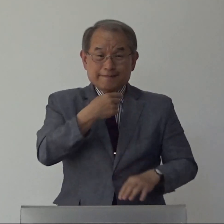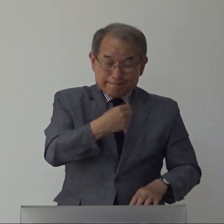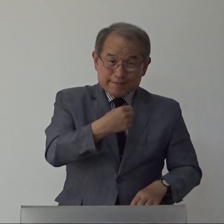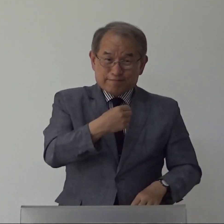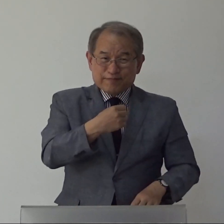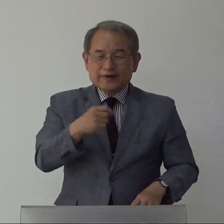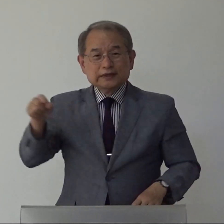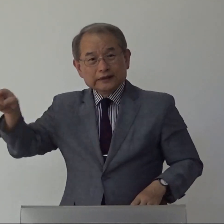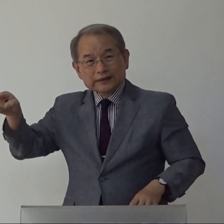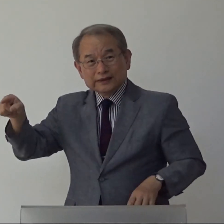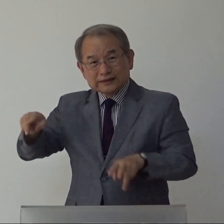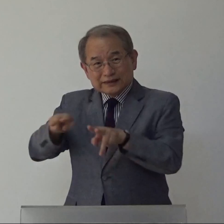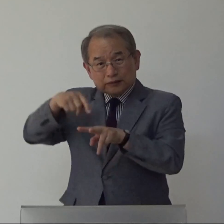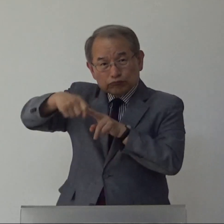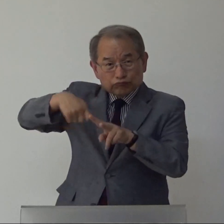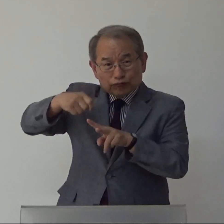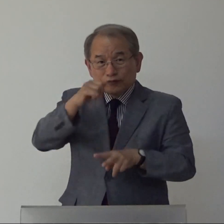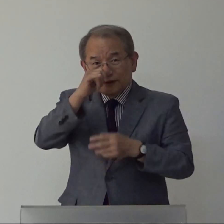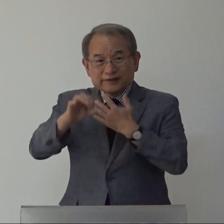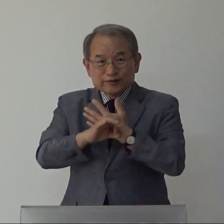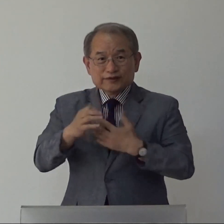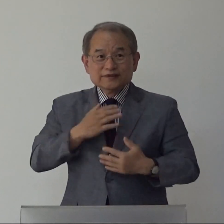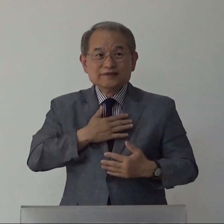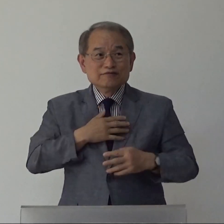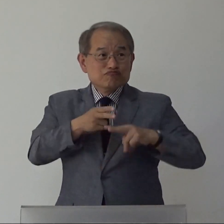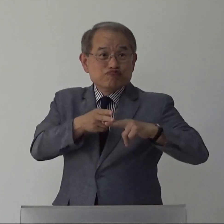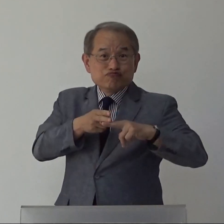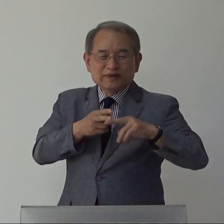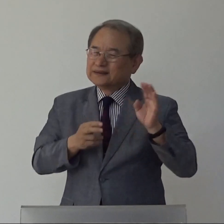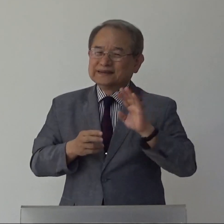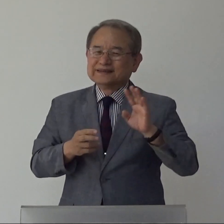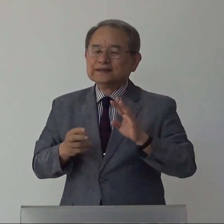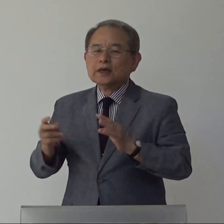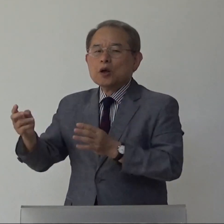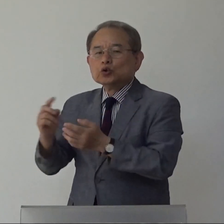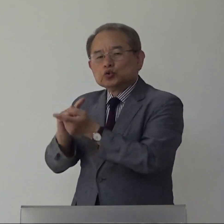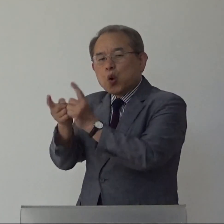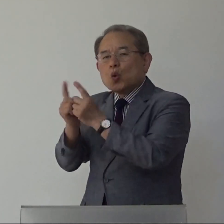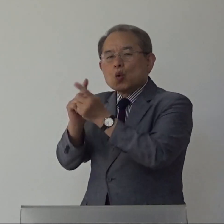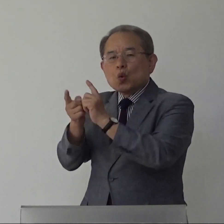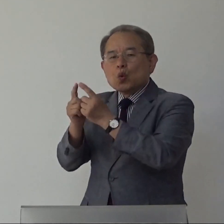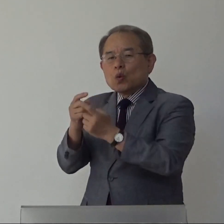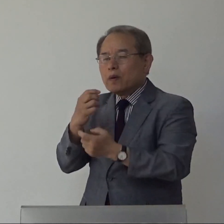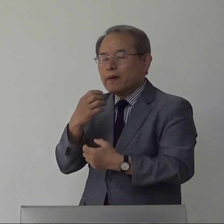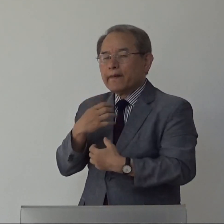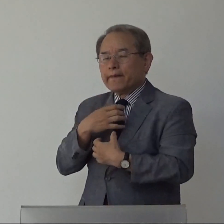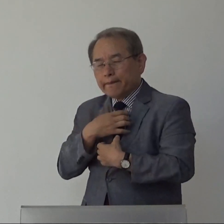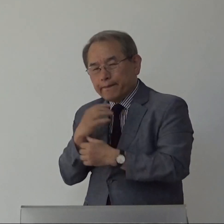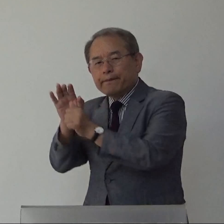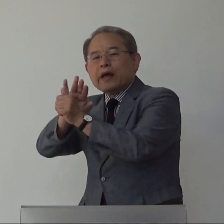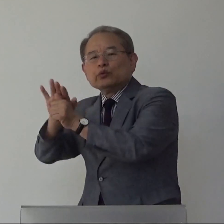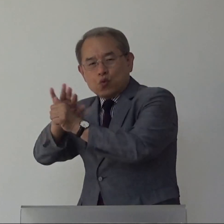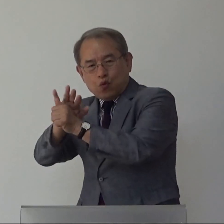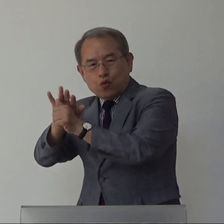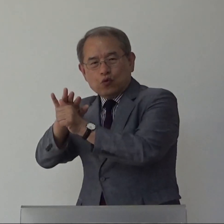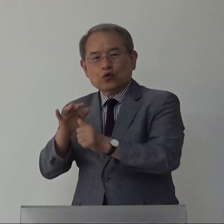가는 것인데요. 내가 빨리 가고 싶어도 옆에 사람이 발이 묶여 있기 때문에